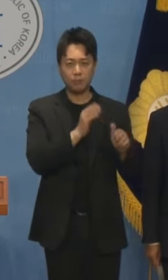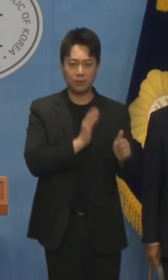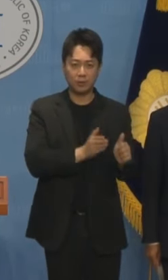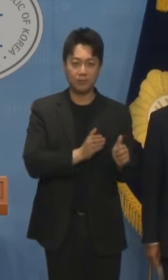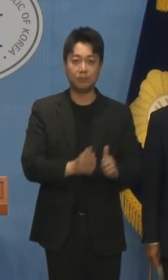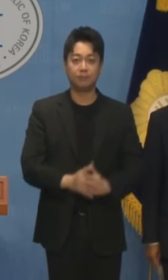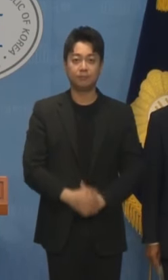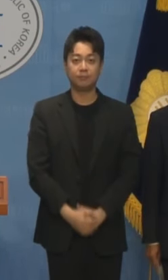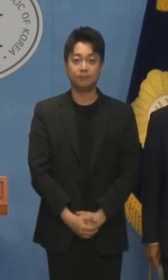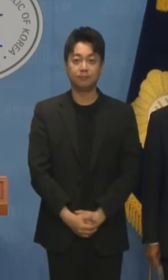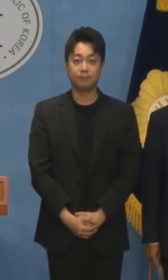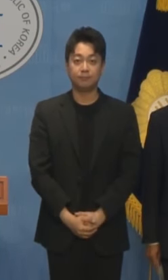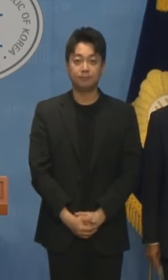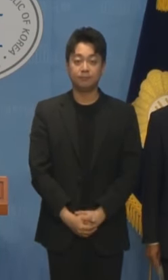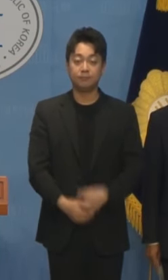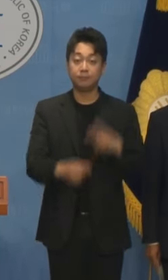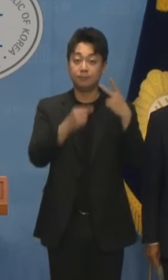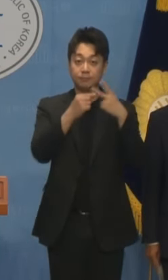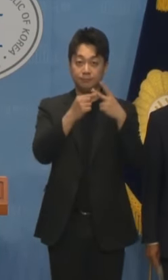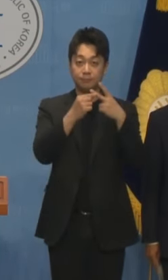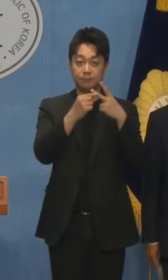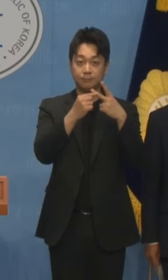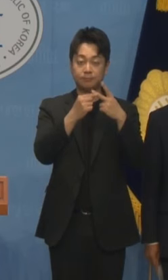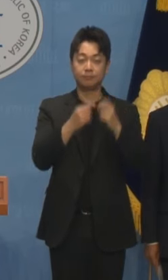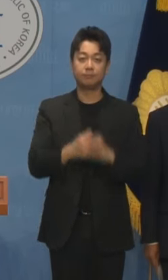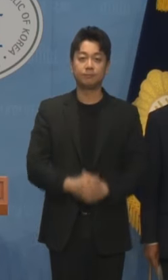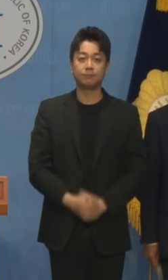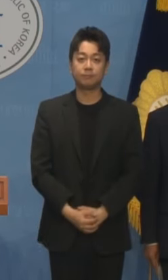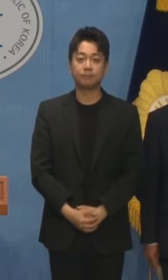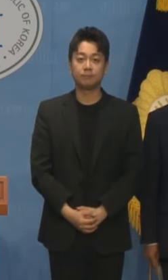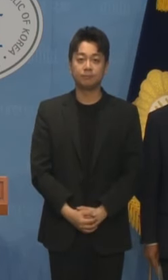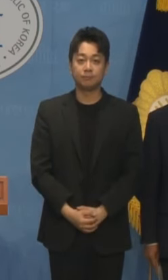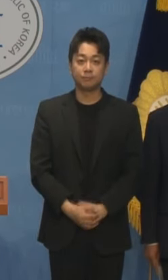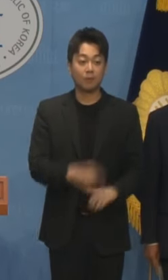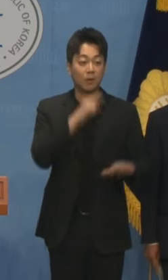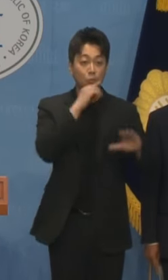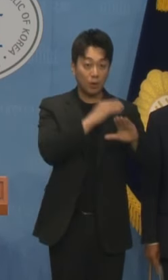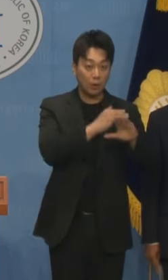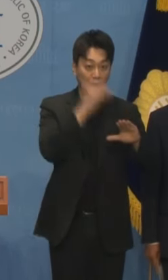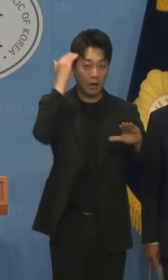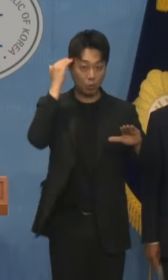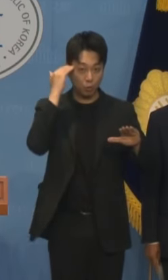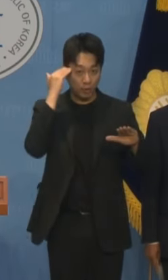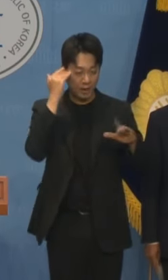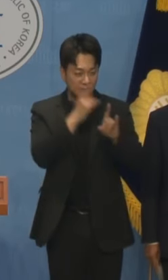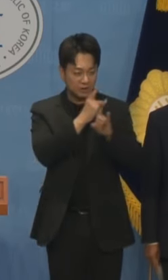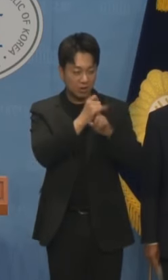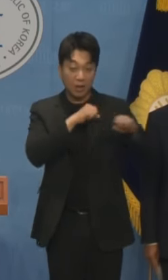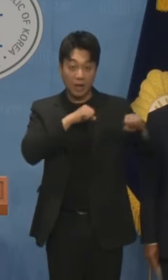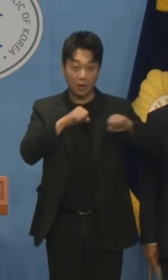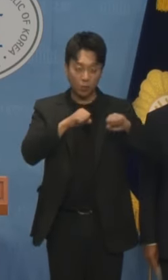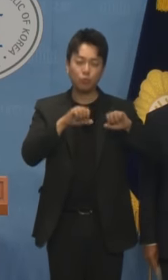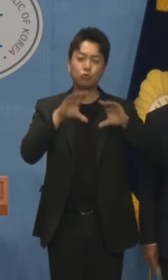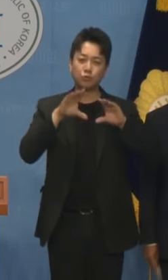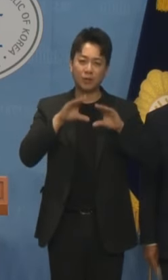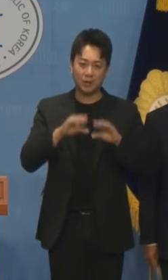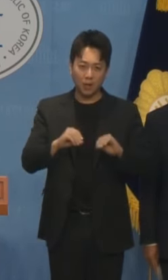합니다 두 번째 남북간 상호 적대 행위를 중단하고 남북 합의 정신으로